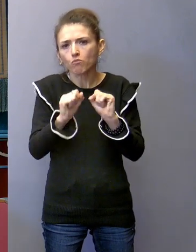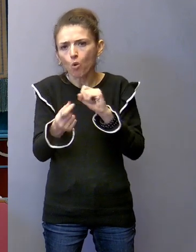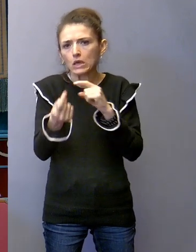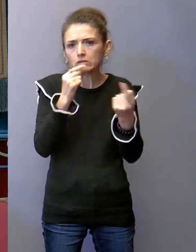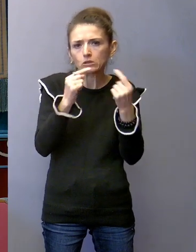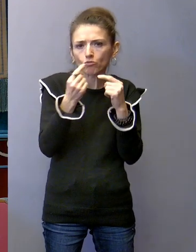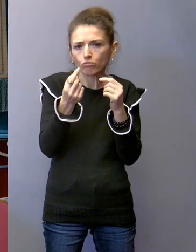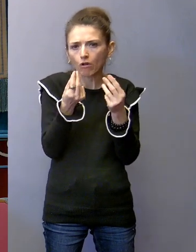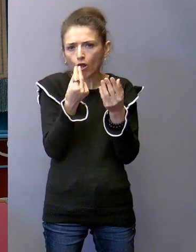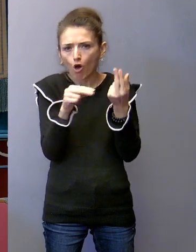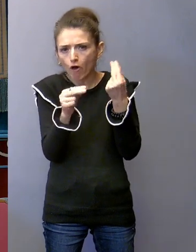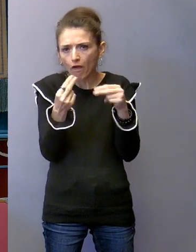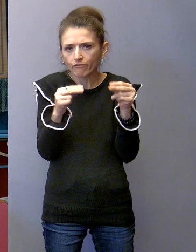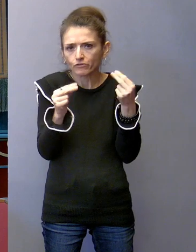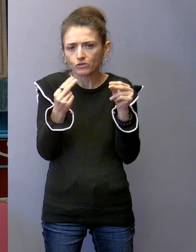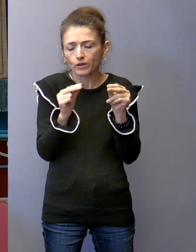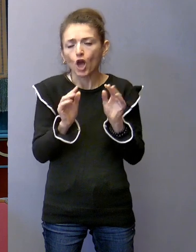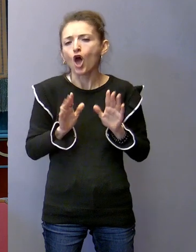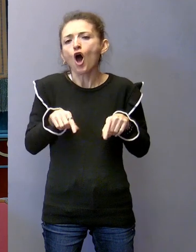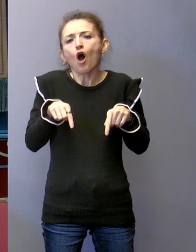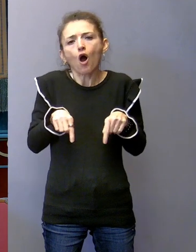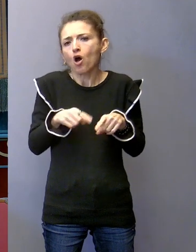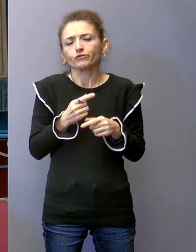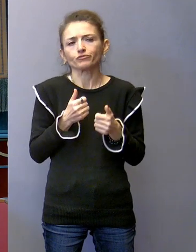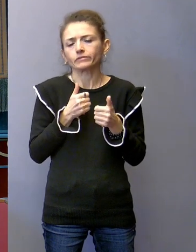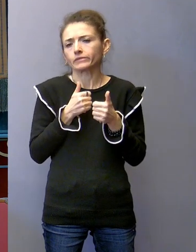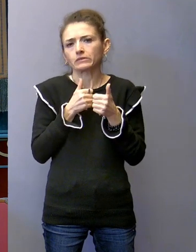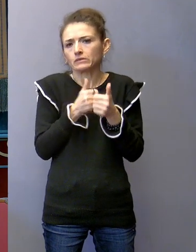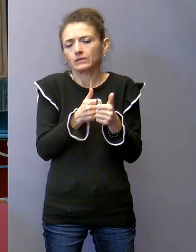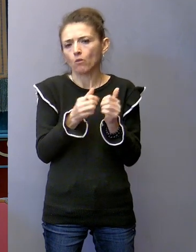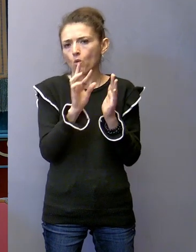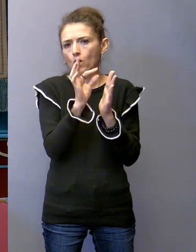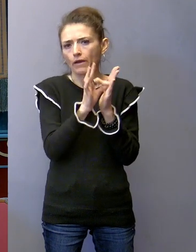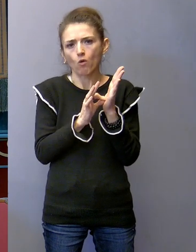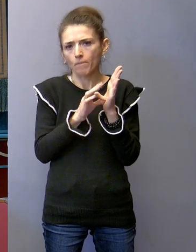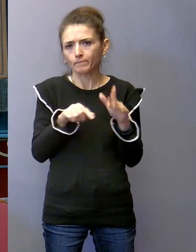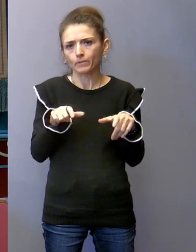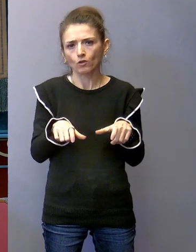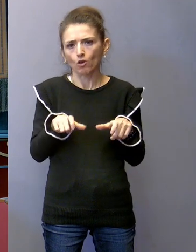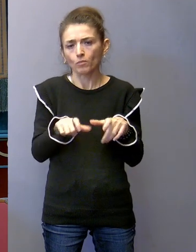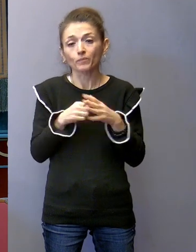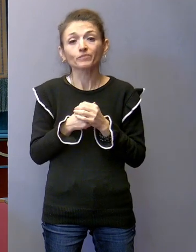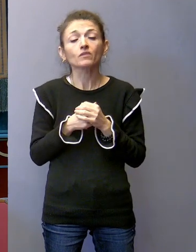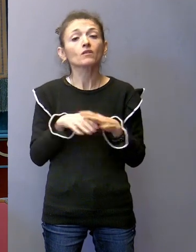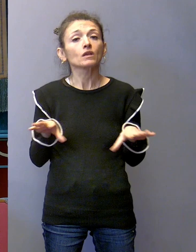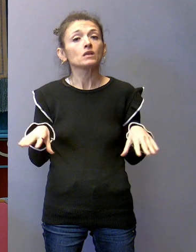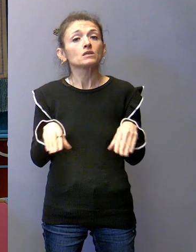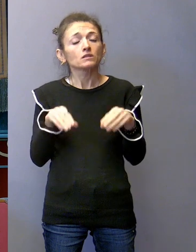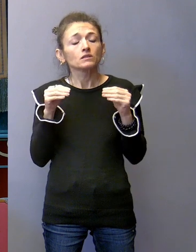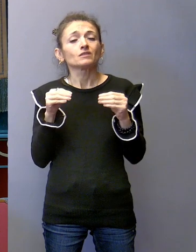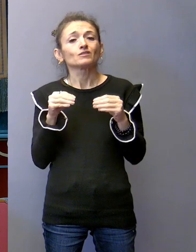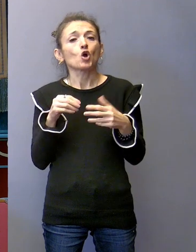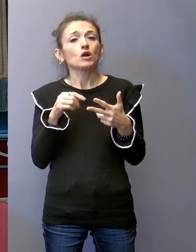a quello che cioè non posso mettere in dubbio Allora partiamo con la illustrazione delle